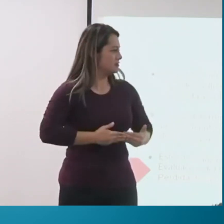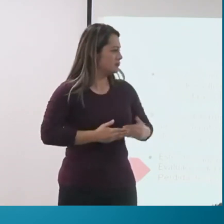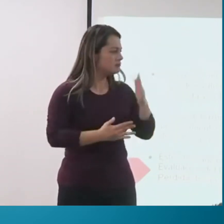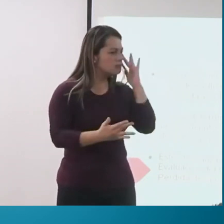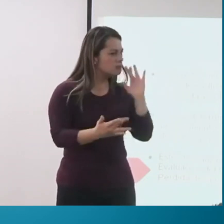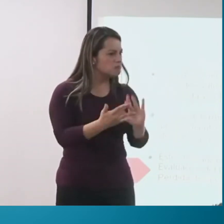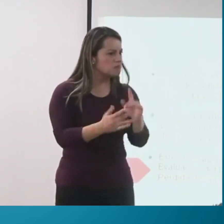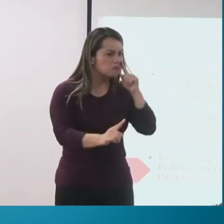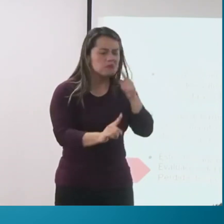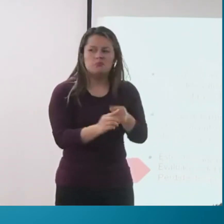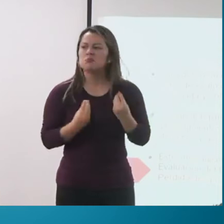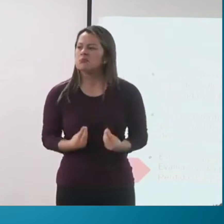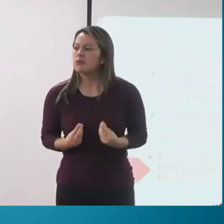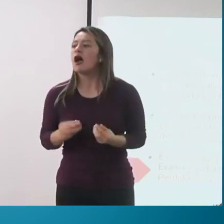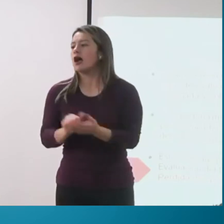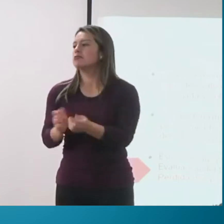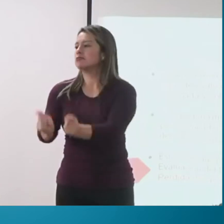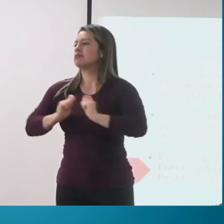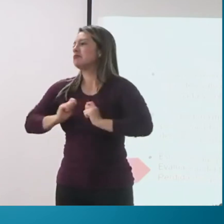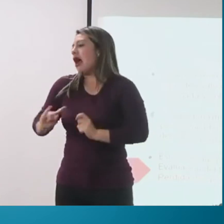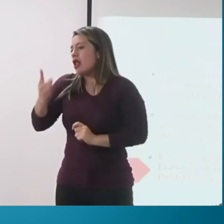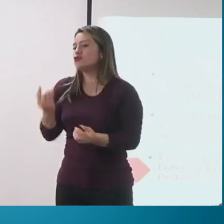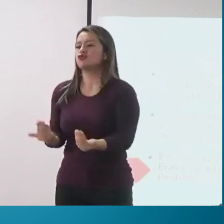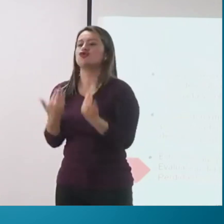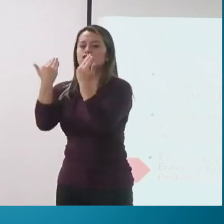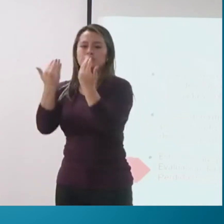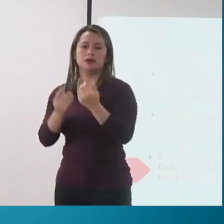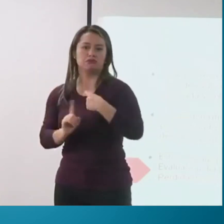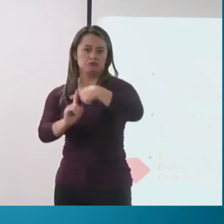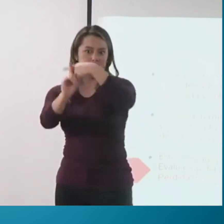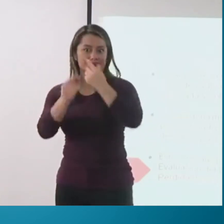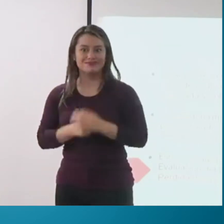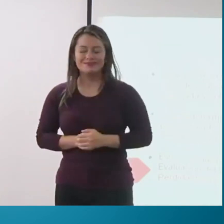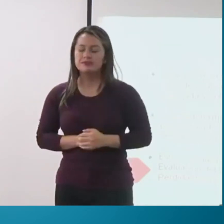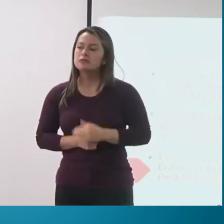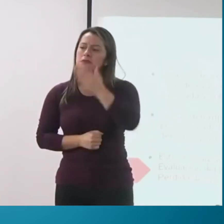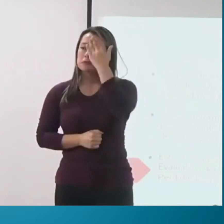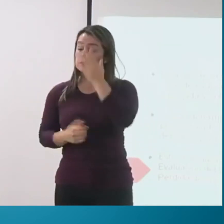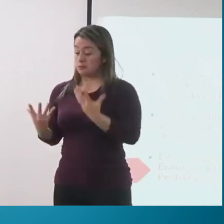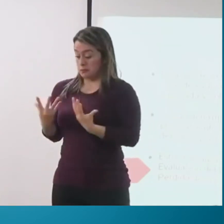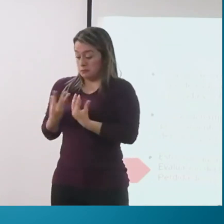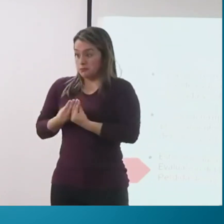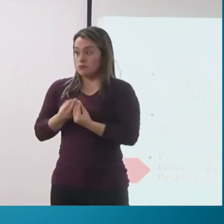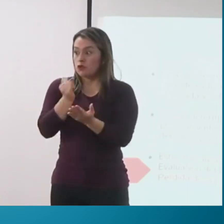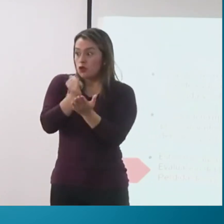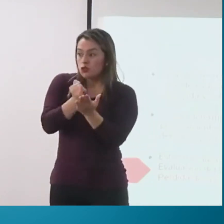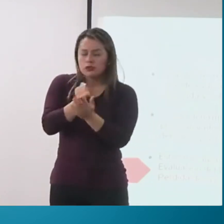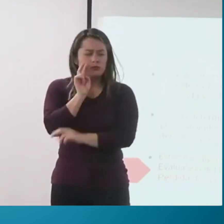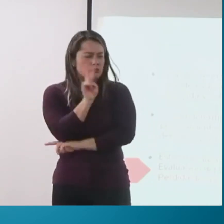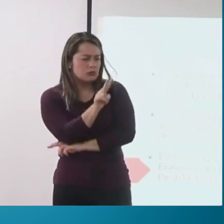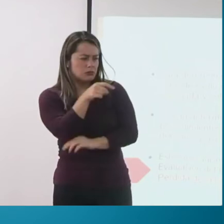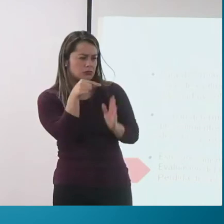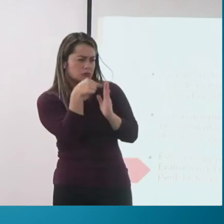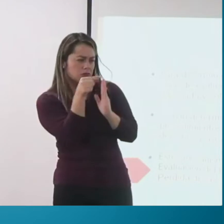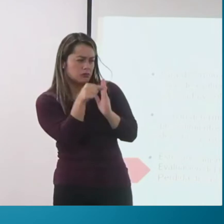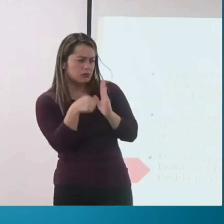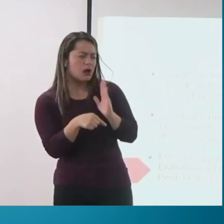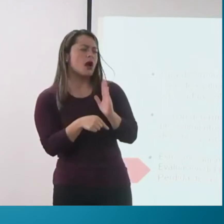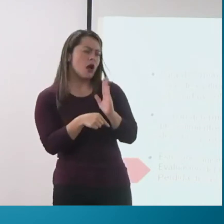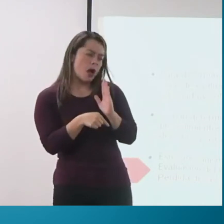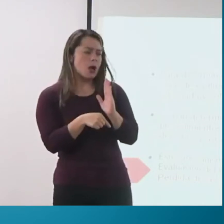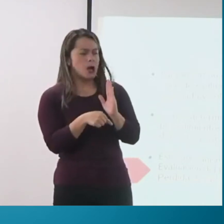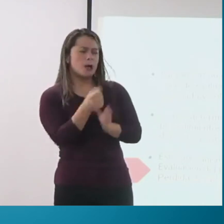beneficios. Cuando calificamos las juntas de calificación de invalidez, calificamos con el fin de compensar. ¿Qué quiere